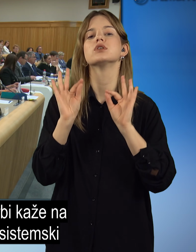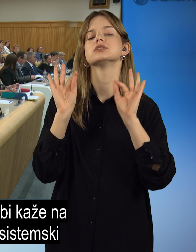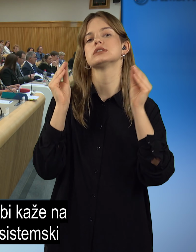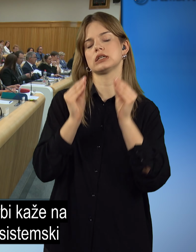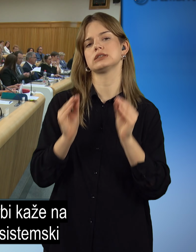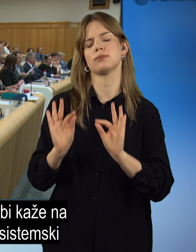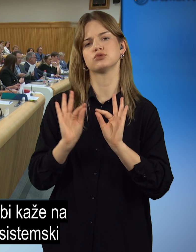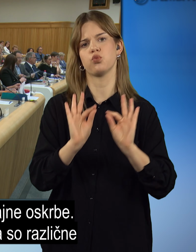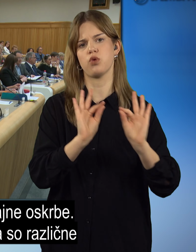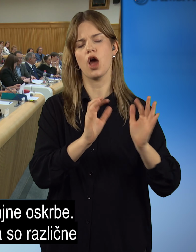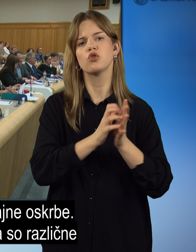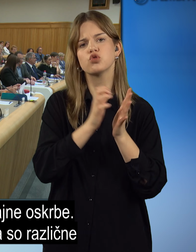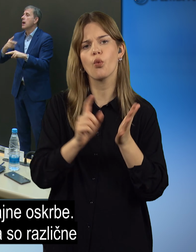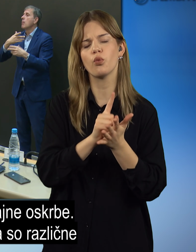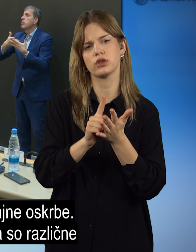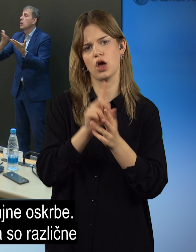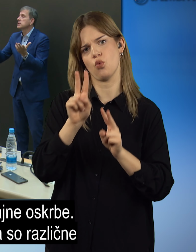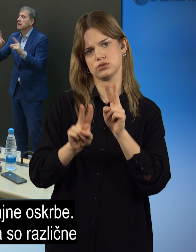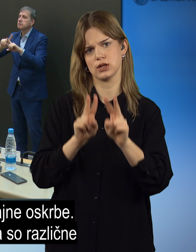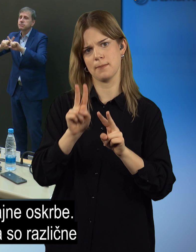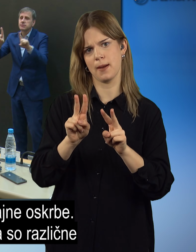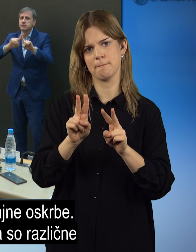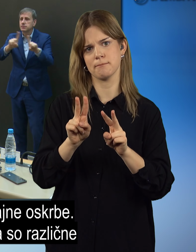sistemski urejenosti dolgotrajne oskrbe.